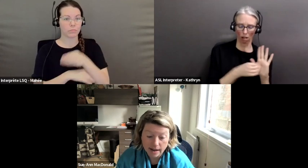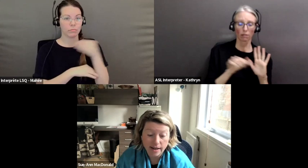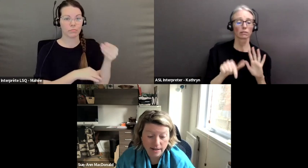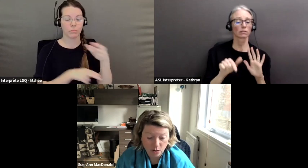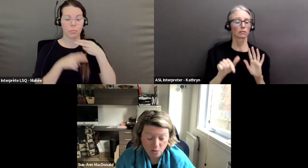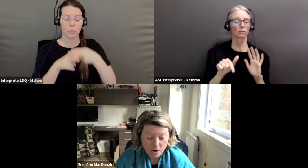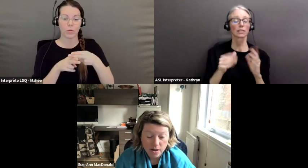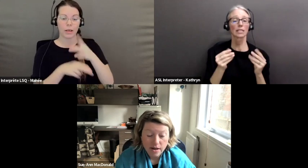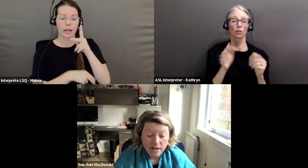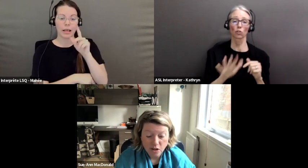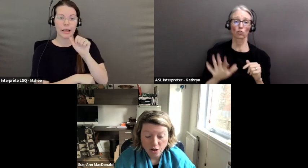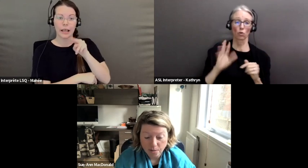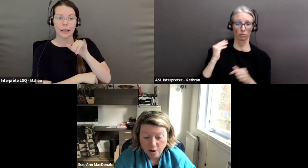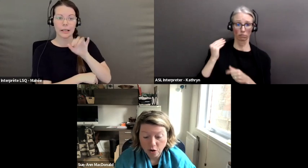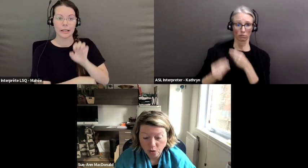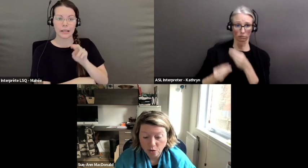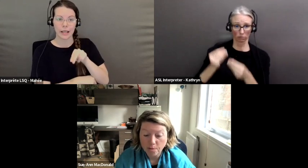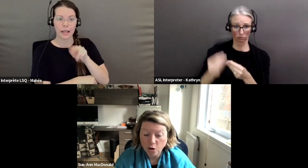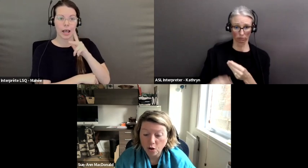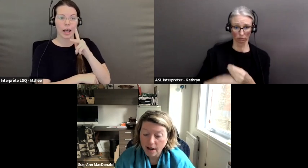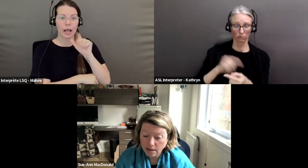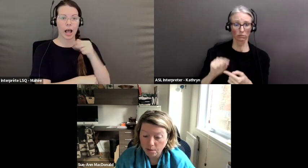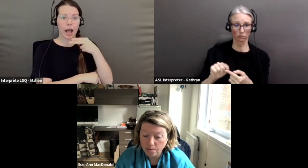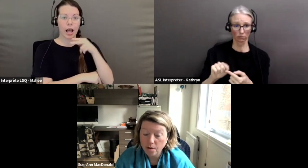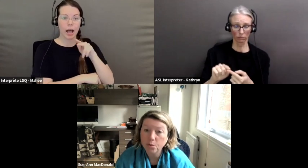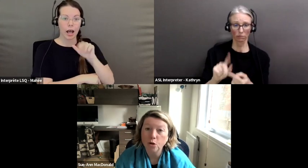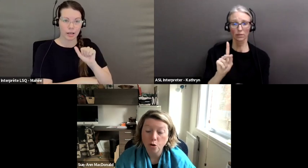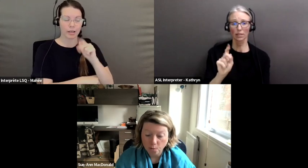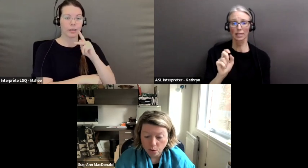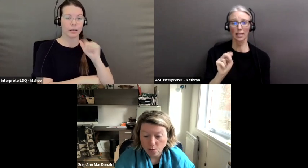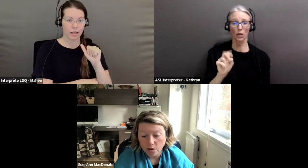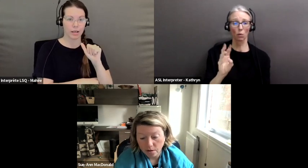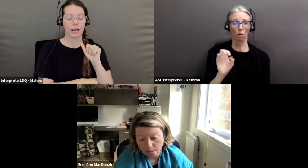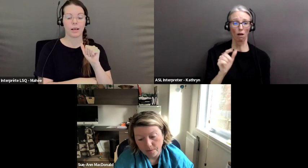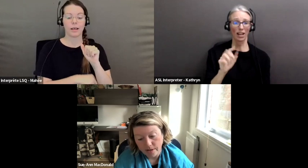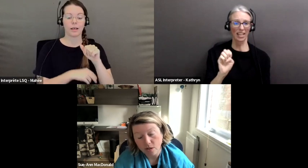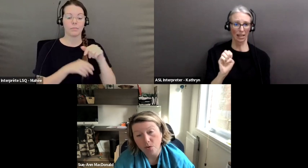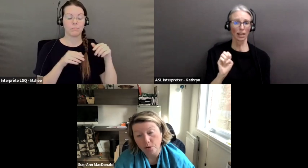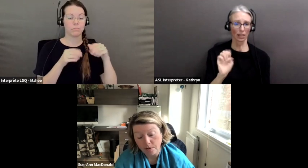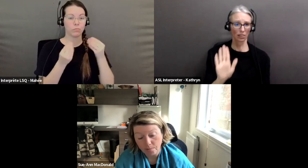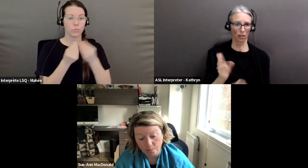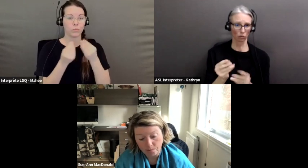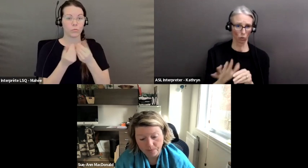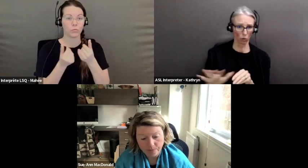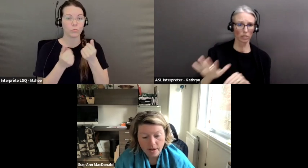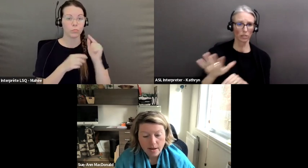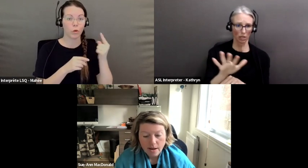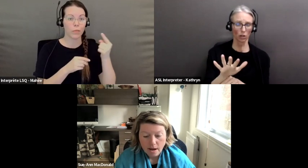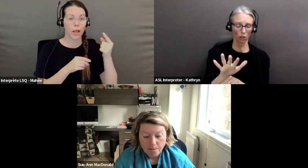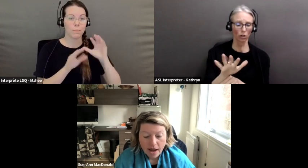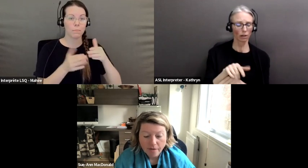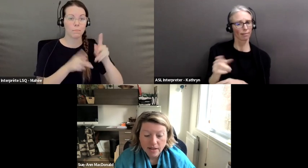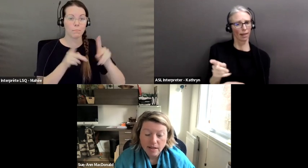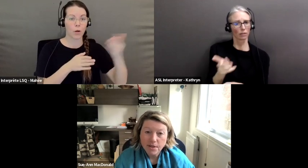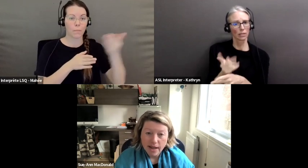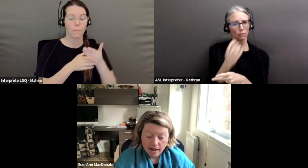gardienne des terres et des eaux, historiquement connue comme un lieu de rassemblement pour de nombreuses Premières Nations et Premiers Peuples.